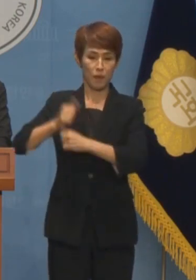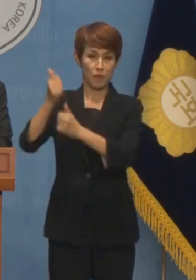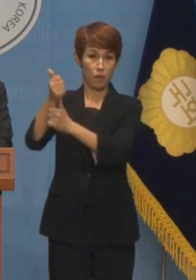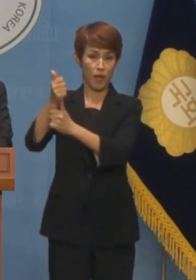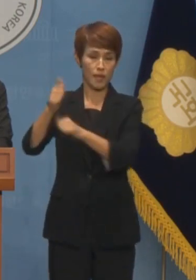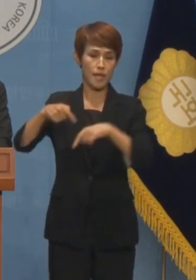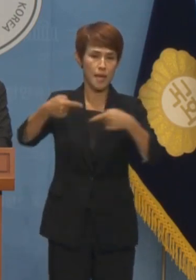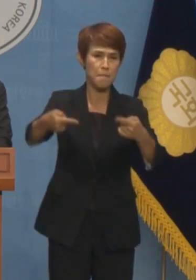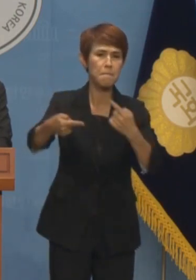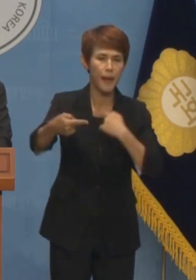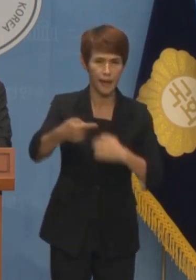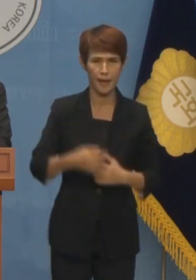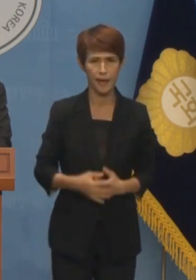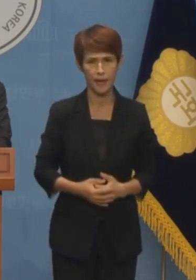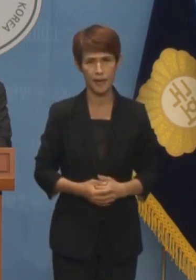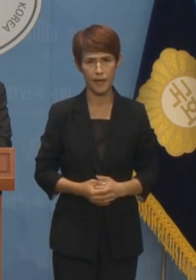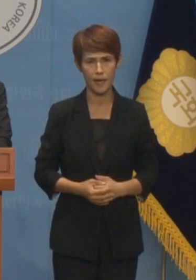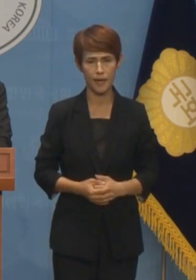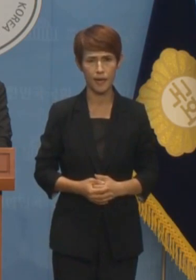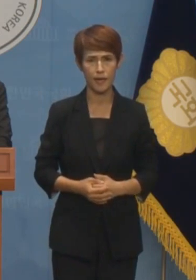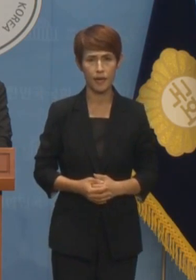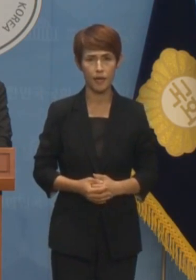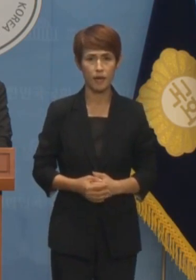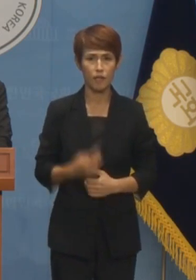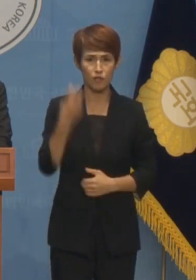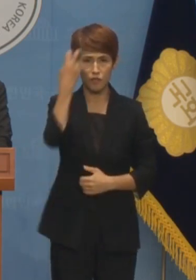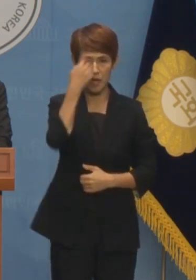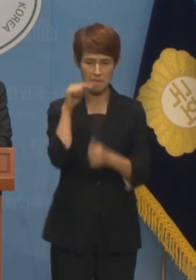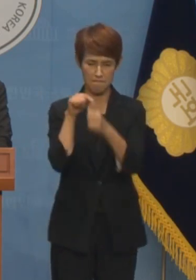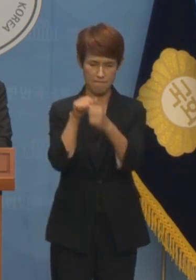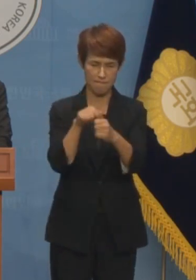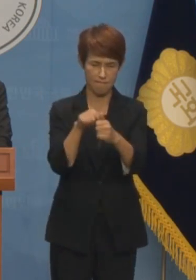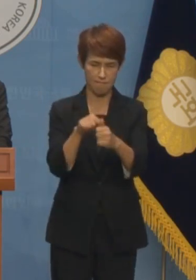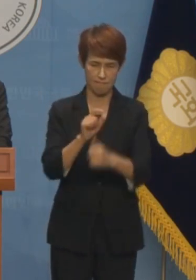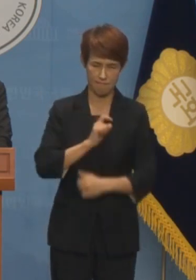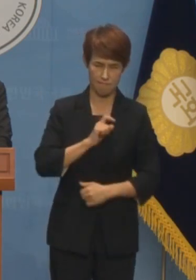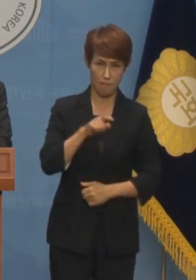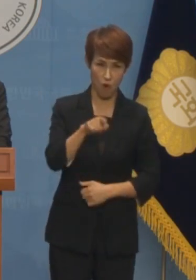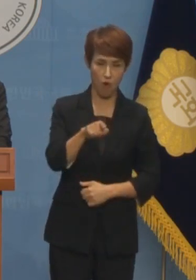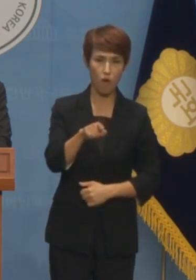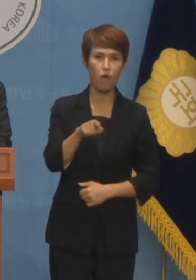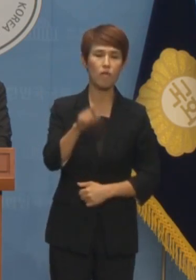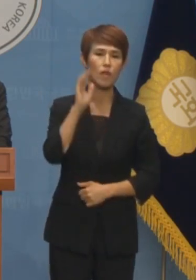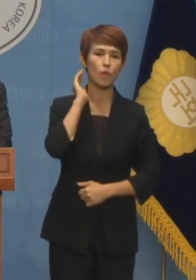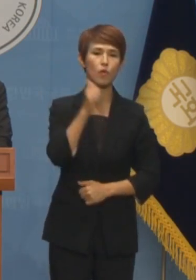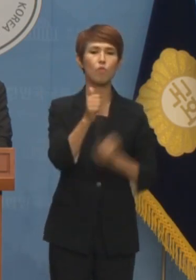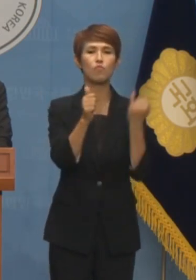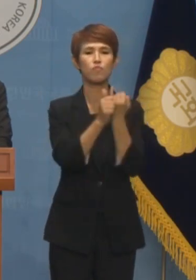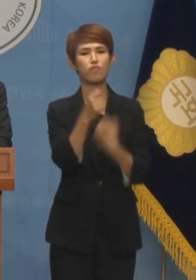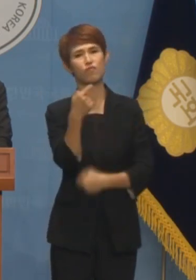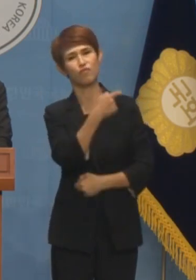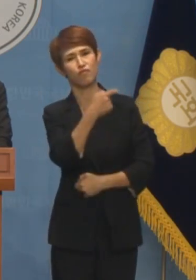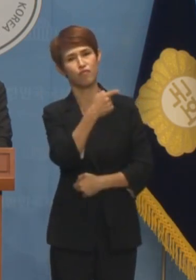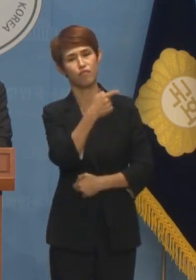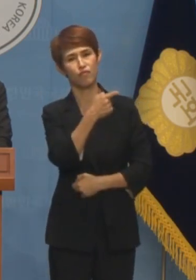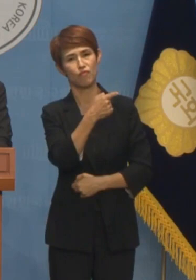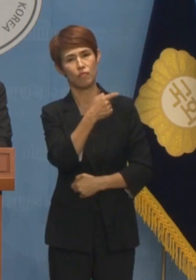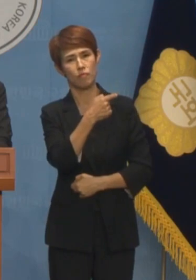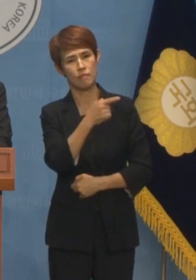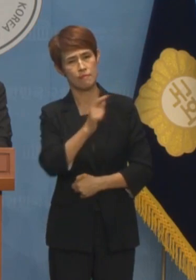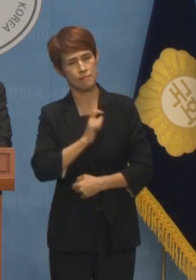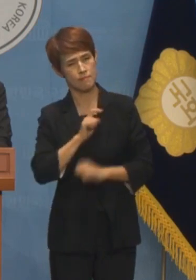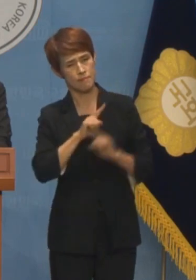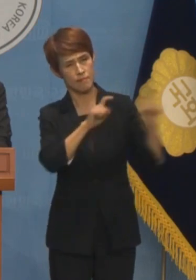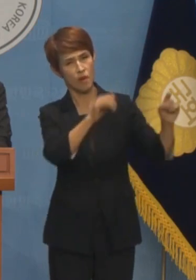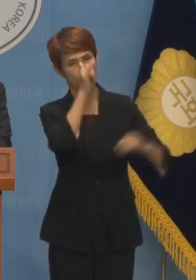사실이 밝혀졌습니다. 수사 외압 의혹은 명확히 윤석열 대통령 부부를 가리키고